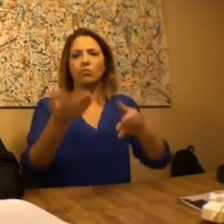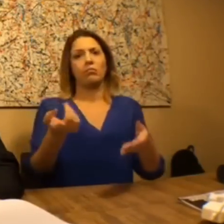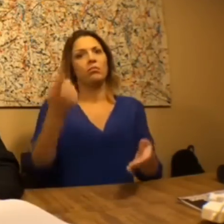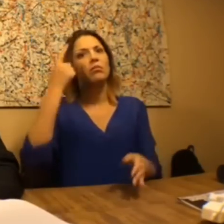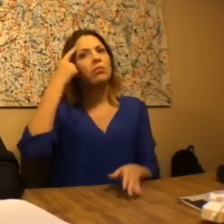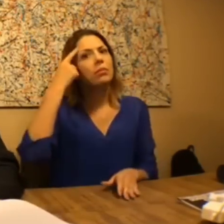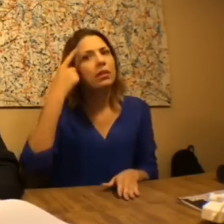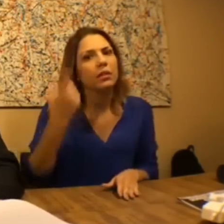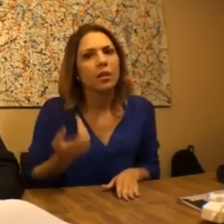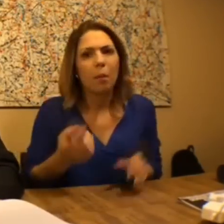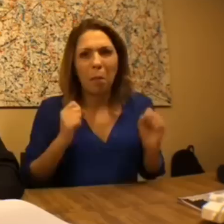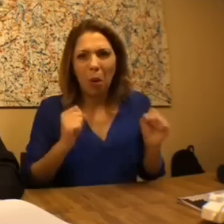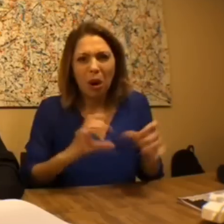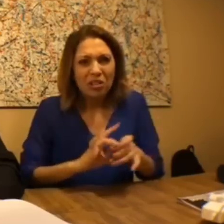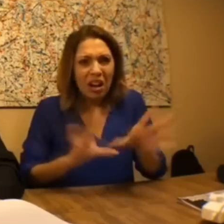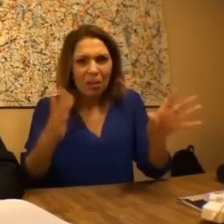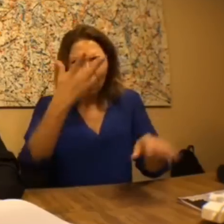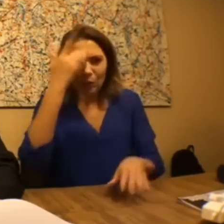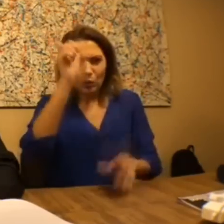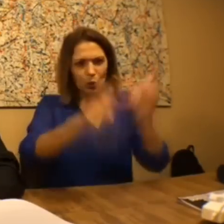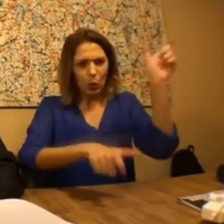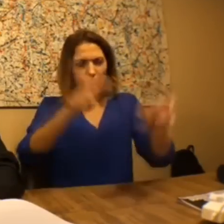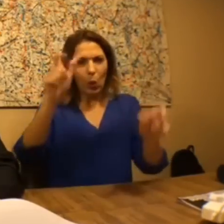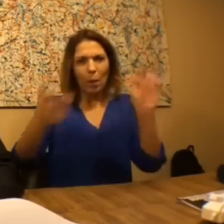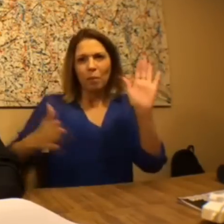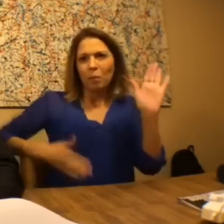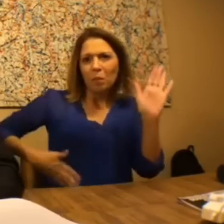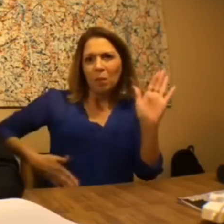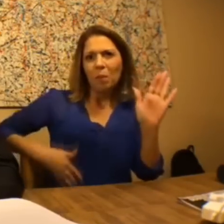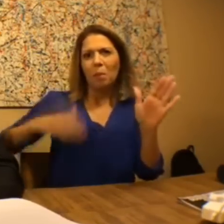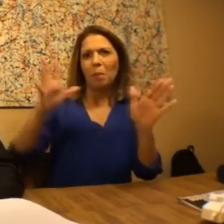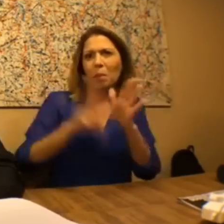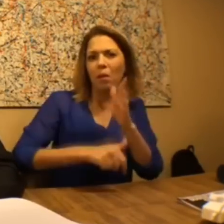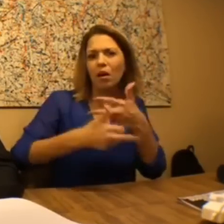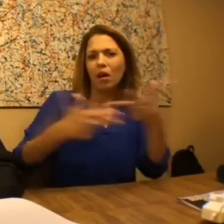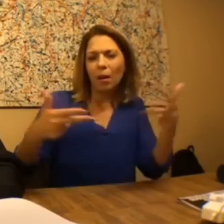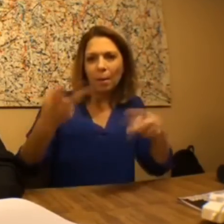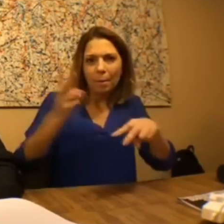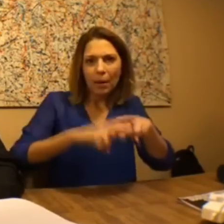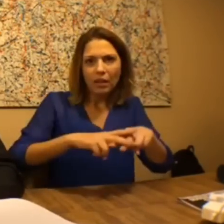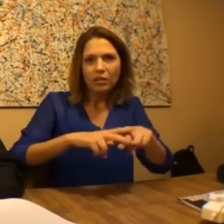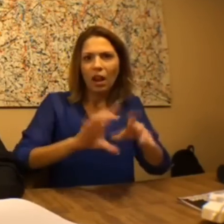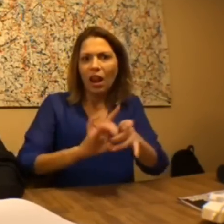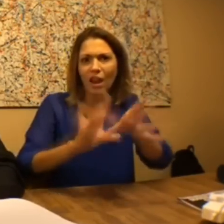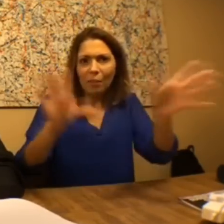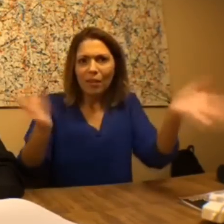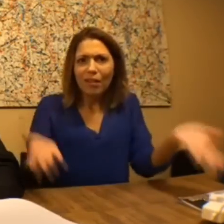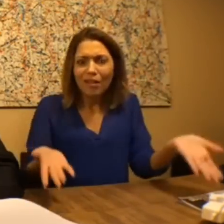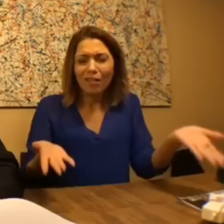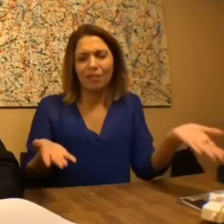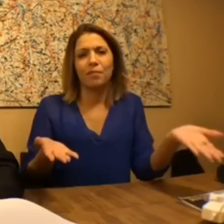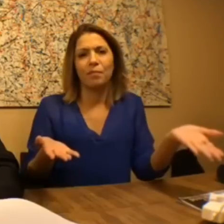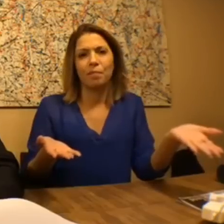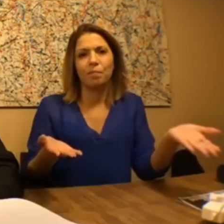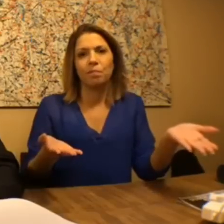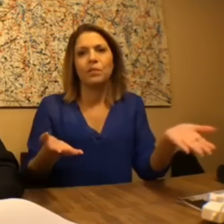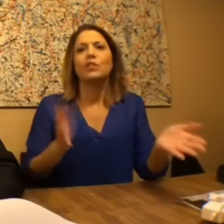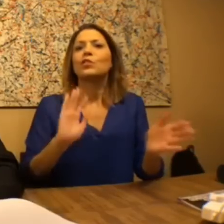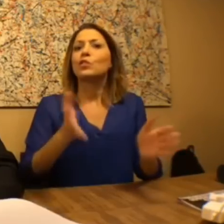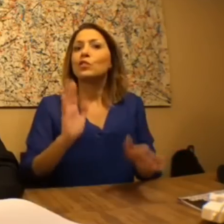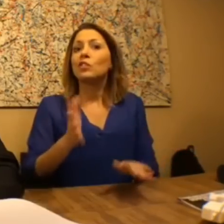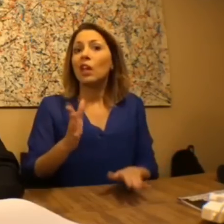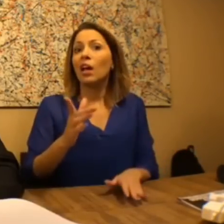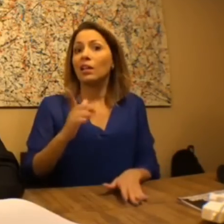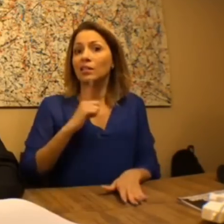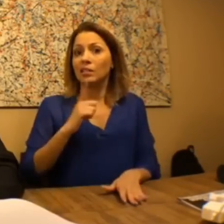pensar. Por exemplo, aqui onde eu moro, aqui em Barra da Tijuca, o ano retrasado, 400 estabelecimentos comerciais fecharam por